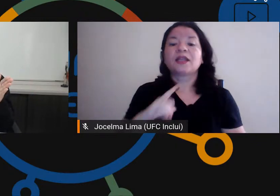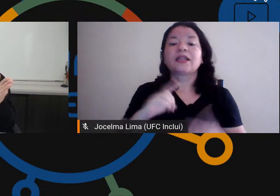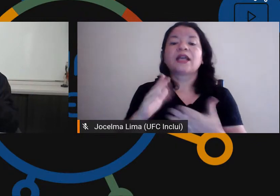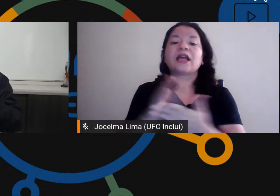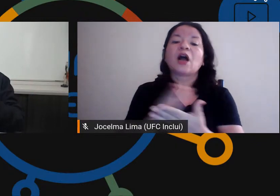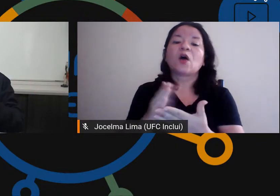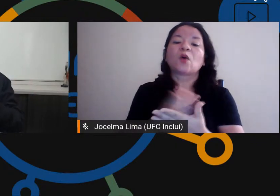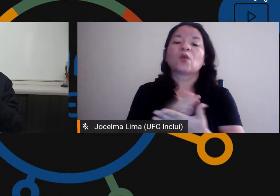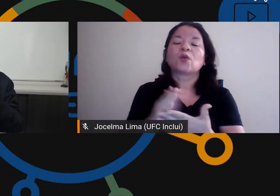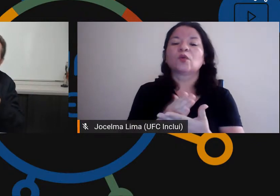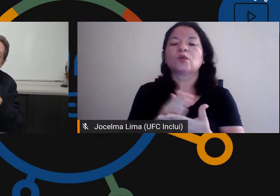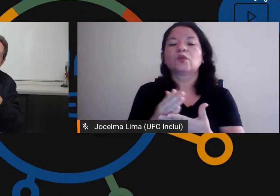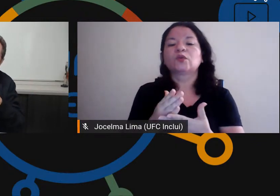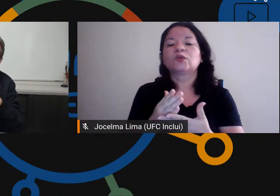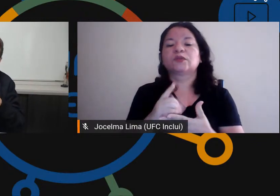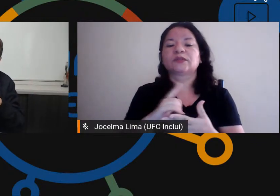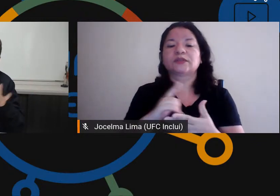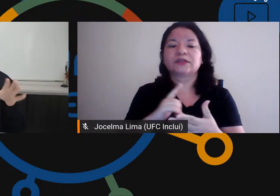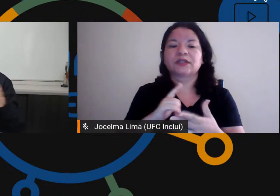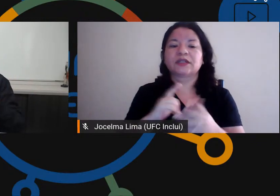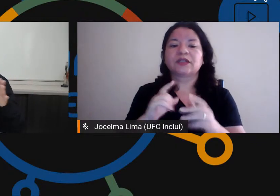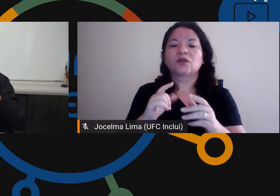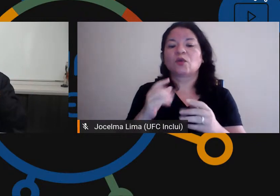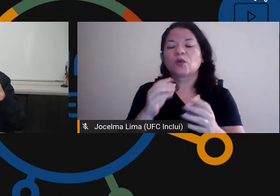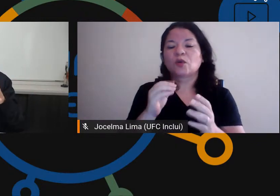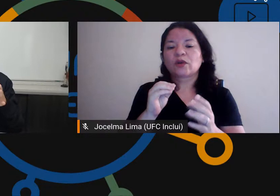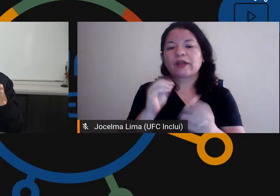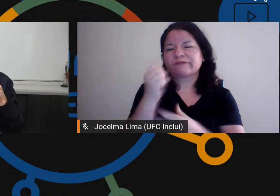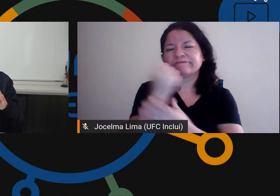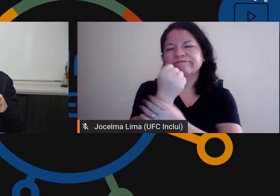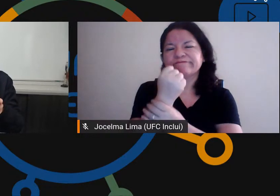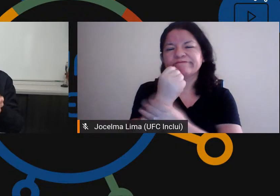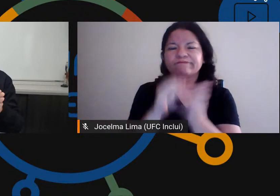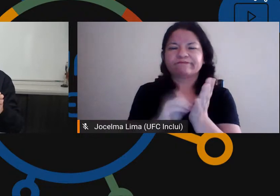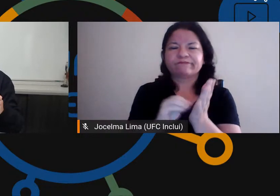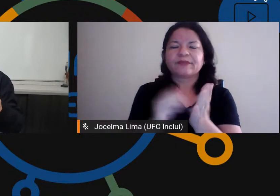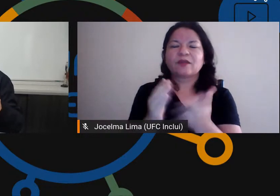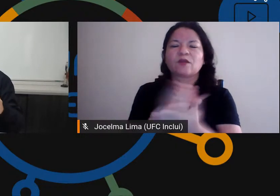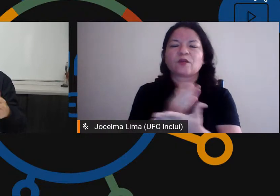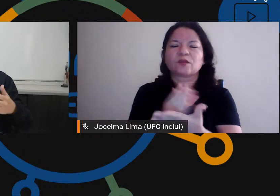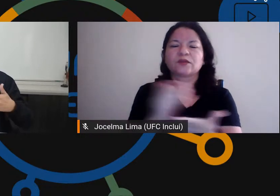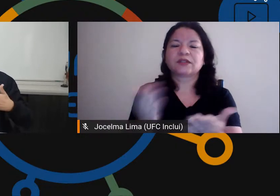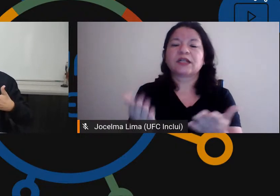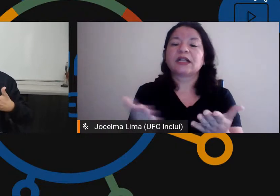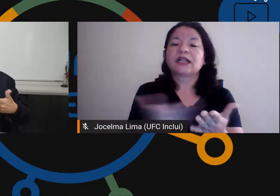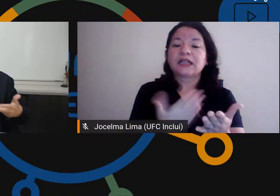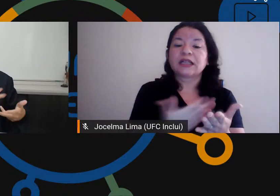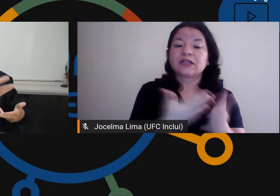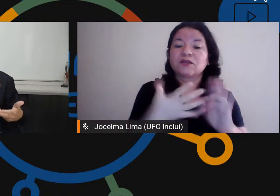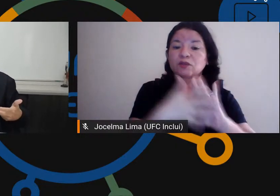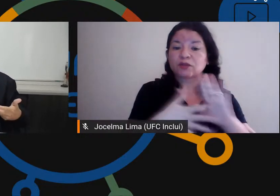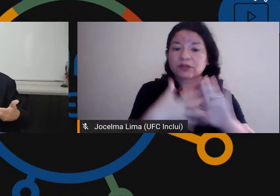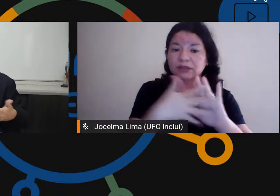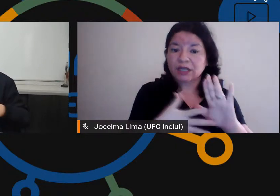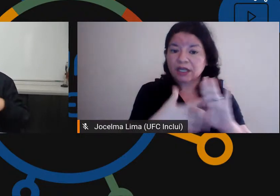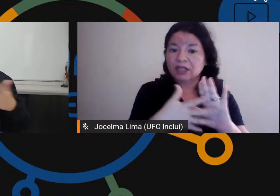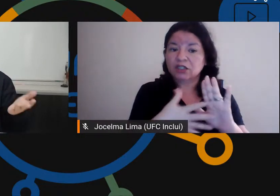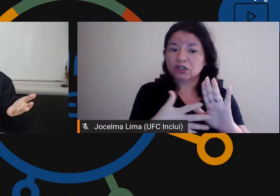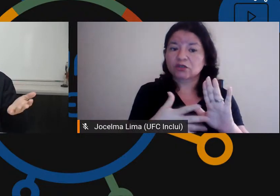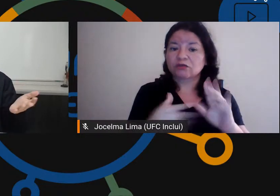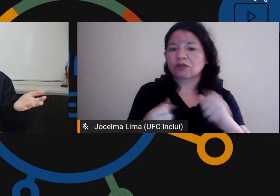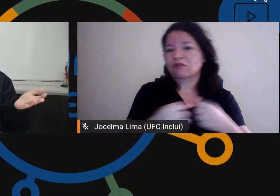entrando dentro de livros-textos. Primeiro livros um pouco mais especializados, até que chegam em livros-textos e entram pelo mundo da